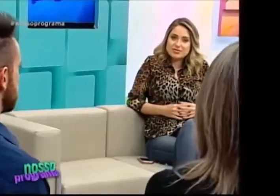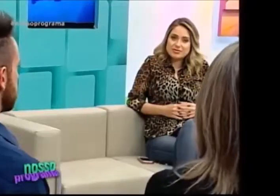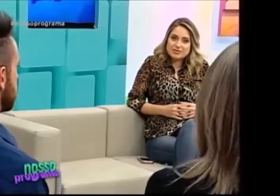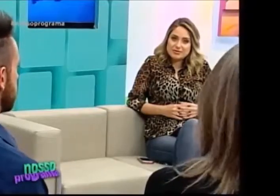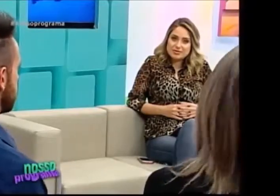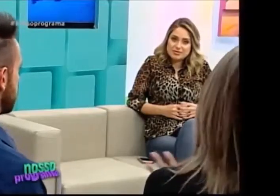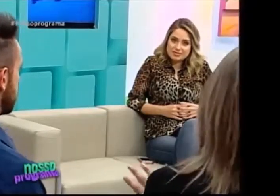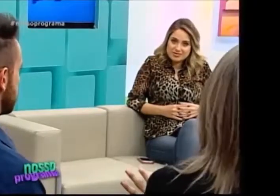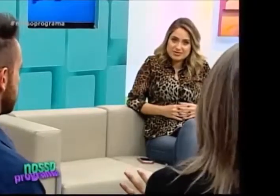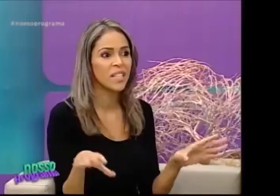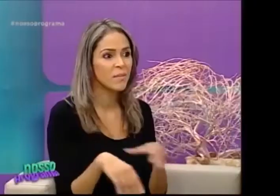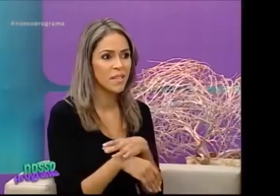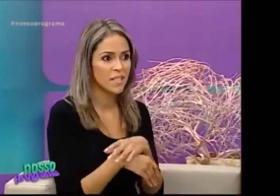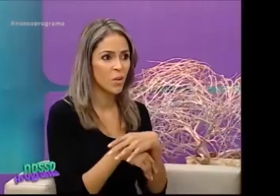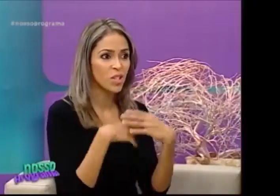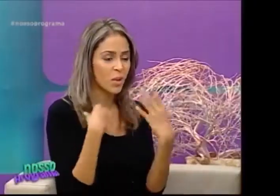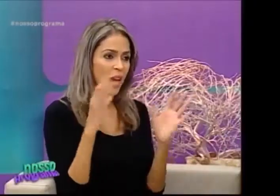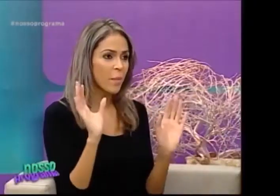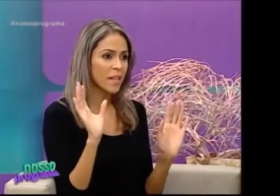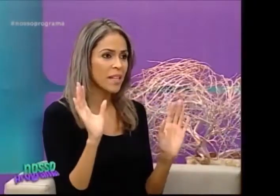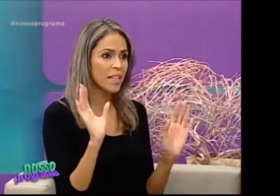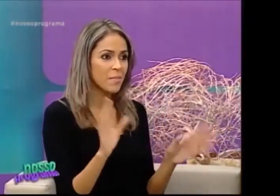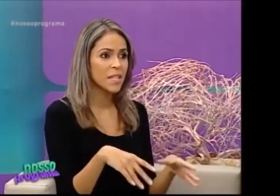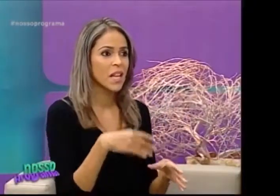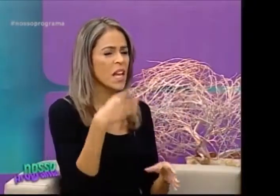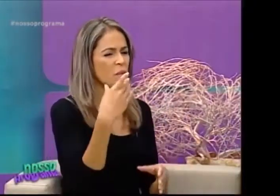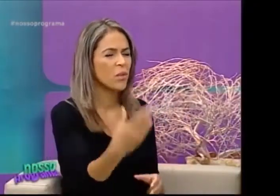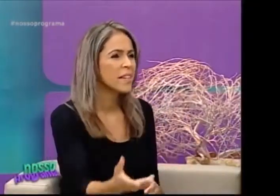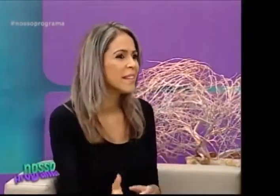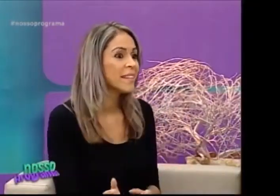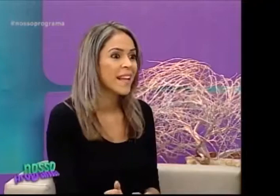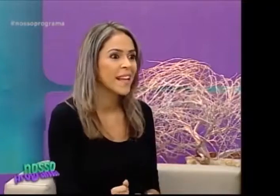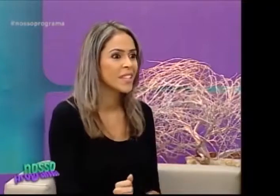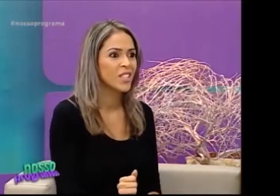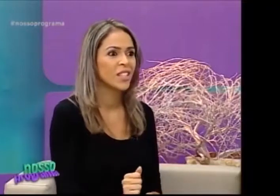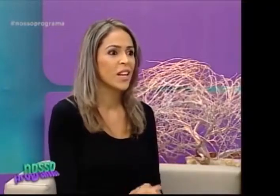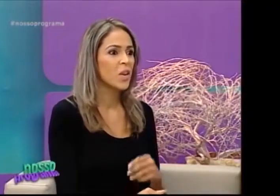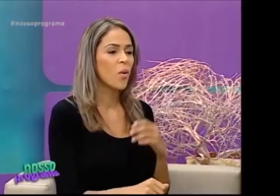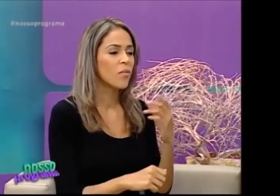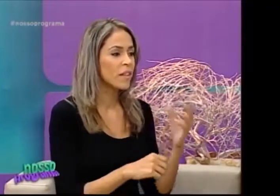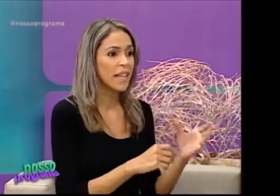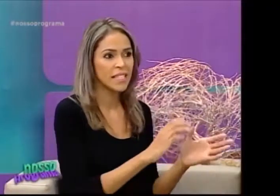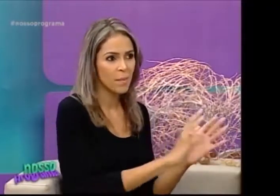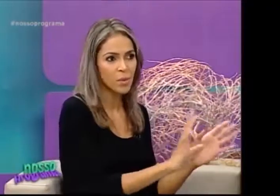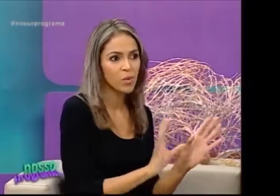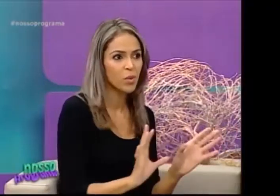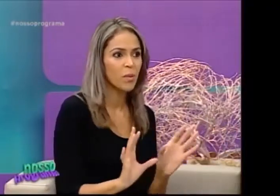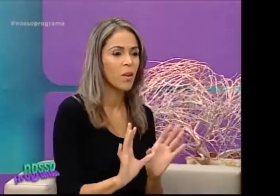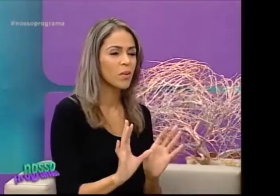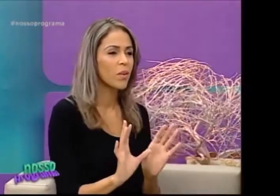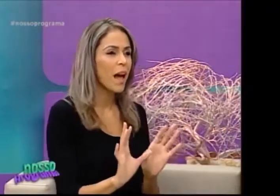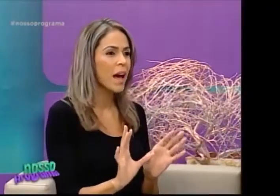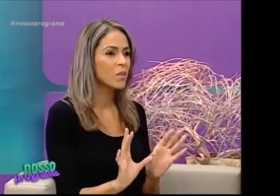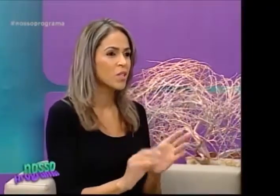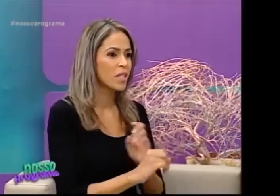não tinha isso de Libras. Hoje, se eu quero aprender Libras, eu vou na internet, tem sempre um surdo que mora do lado, hoje eles